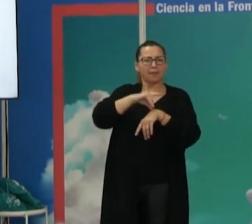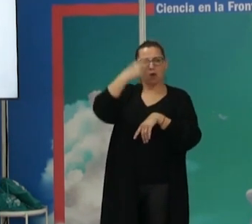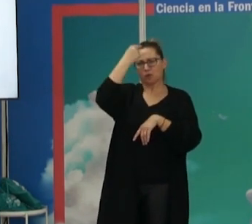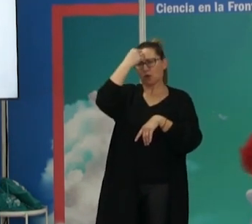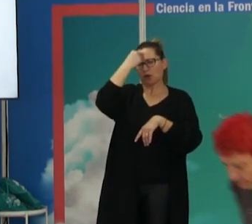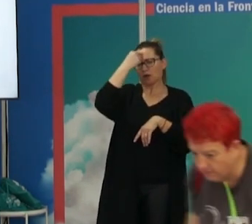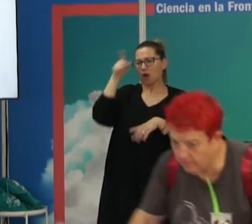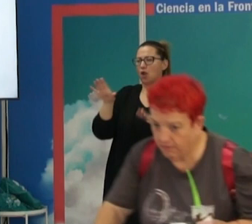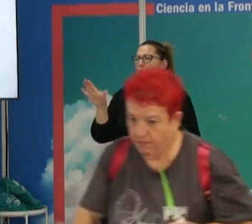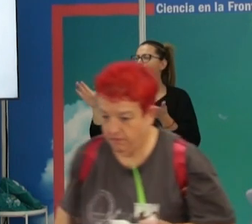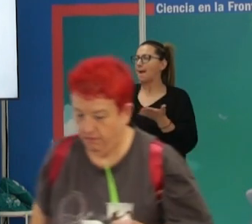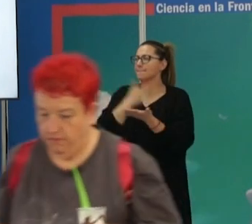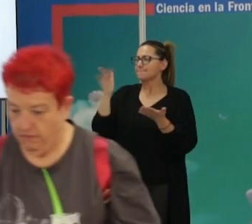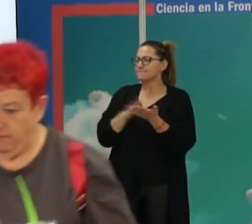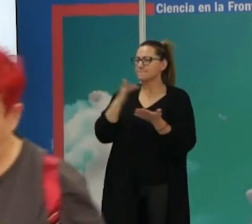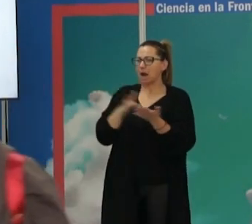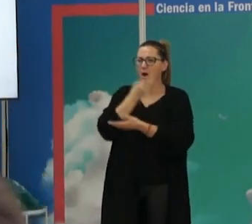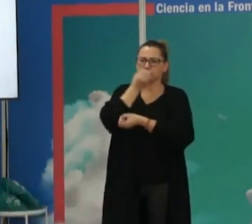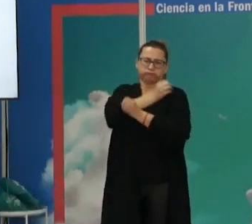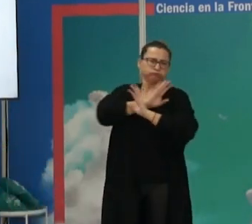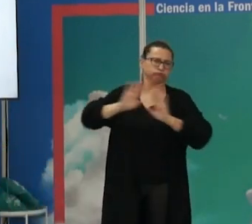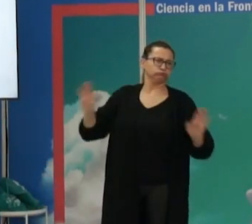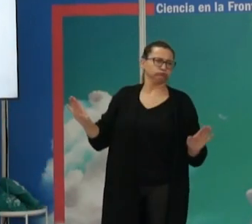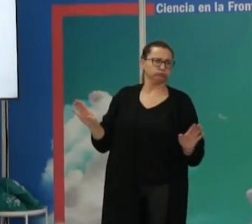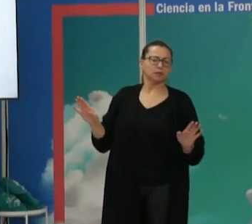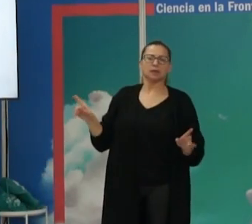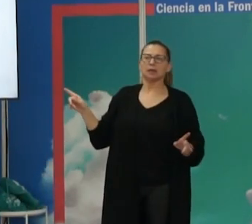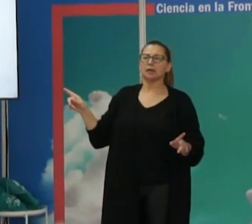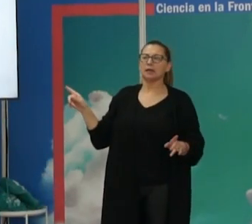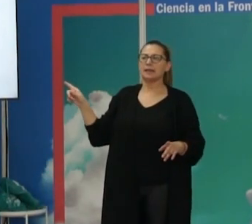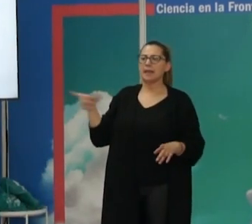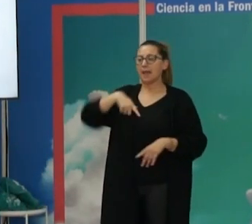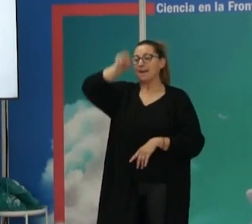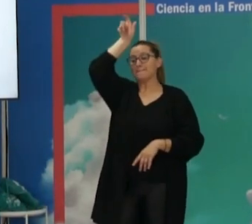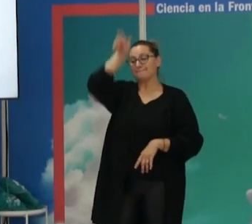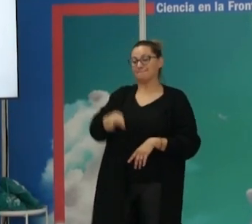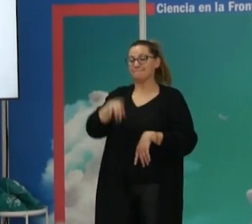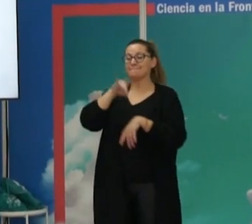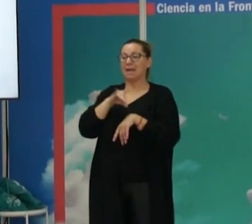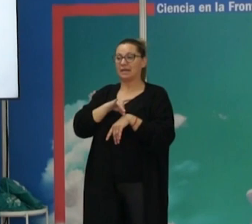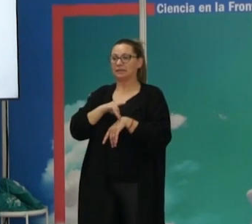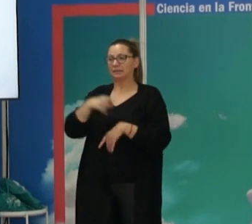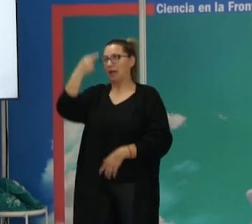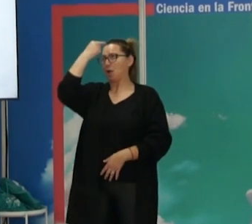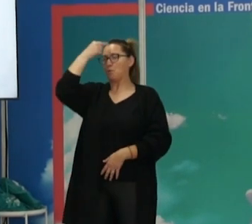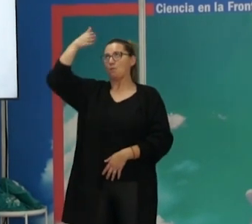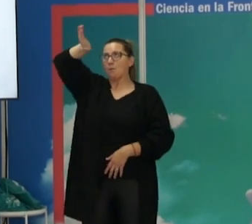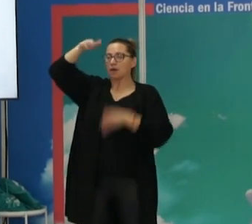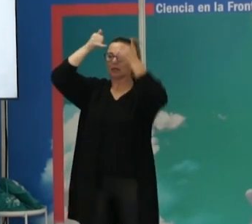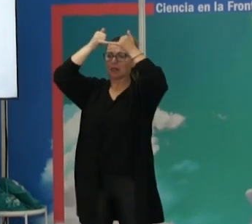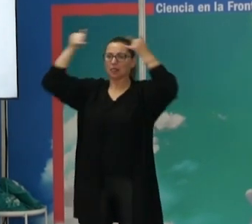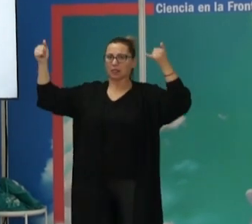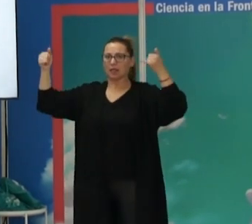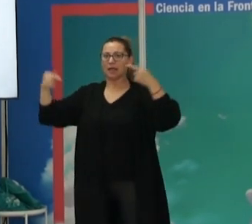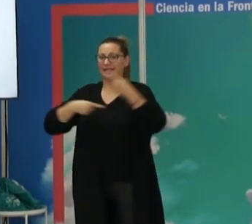las mejores revistas del mundo, por ejemplo, este en Neurología, el caso de pacientes diagnosticados en muerte cerebral cuyas familias